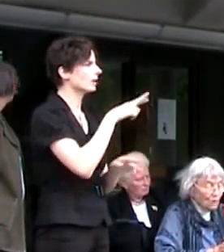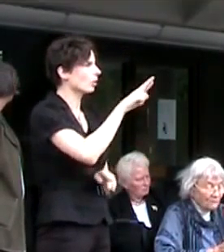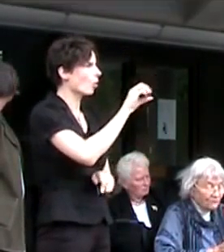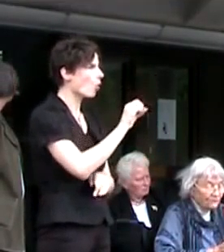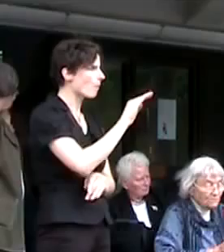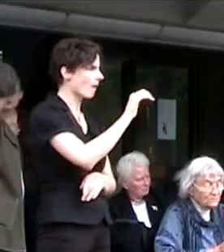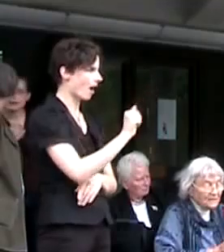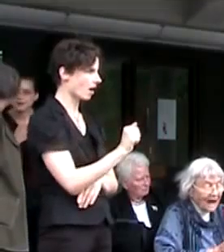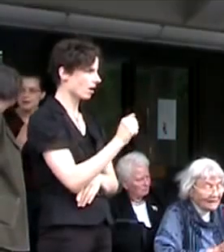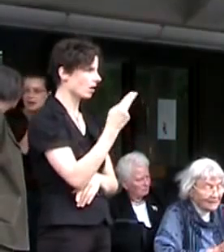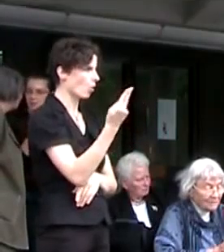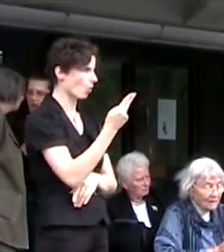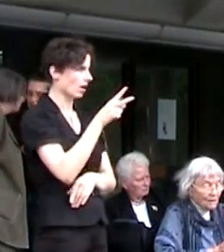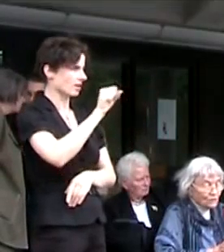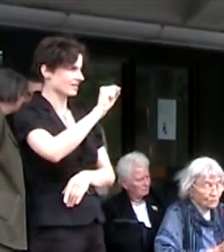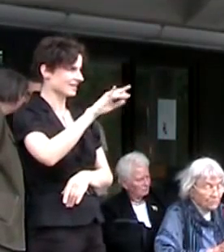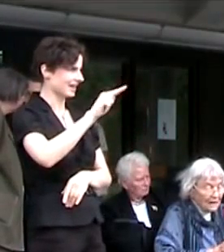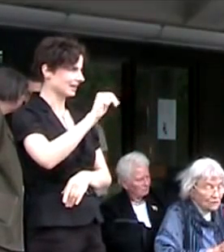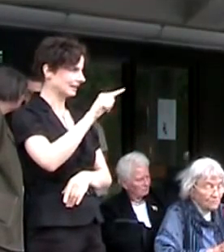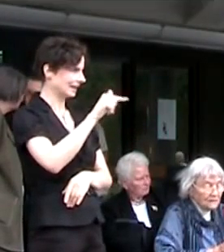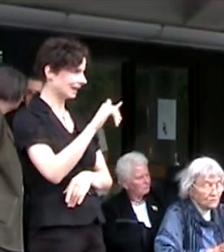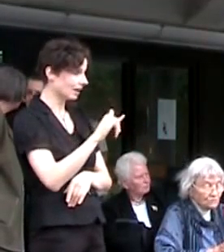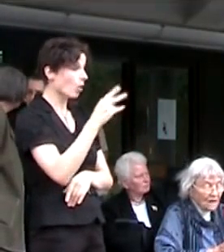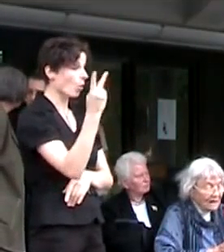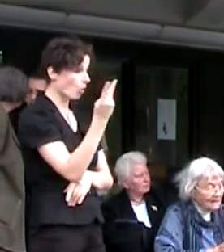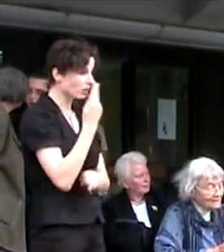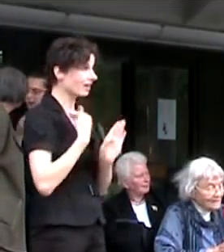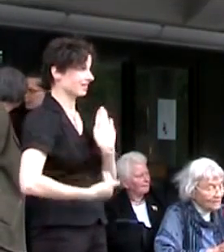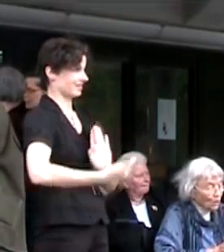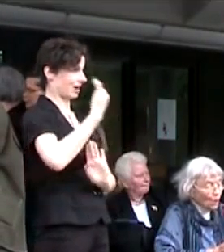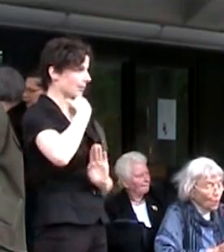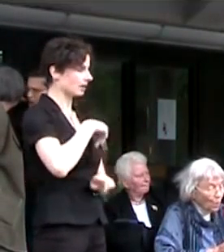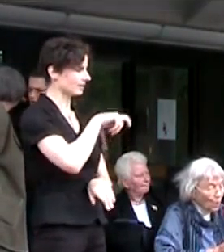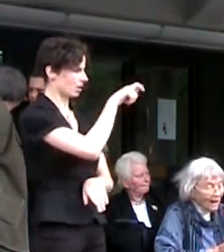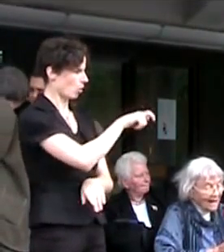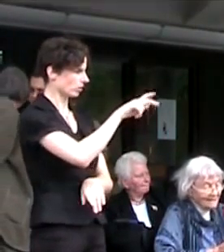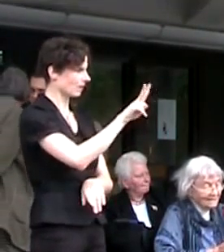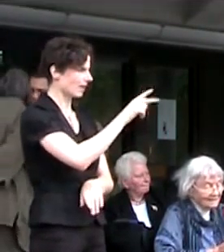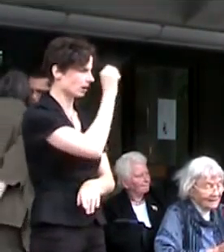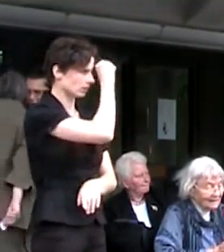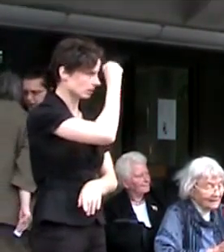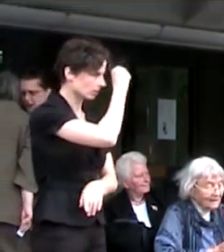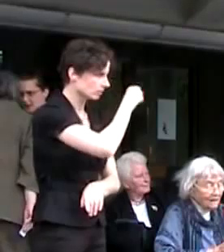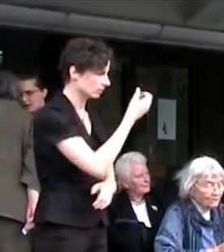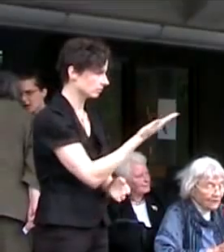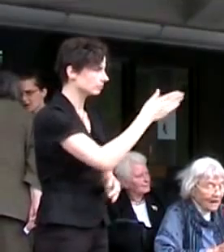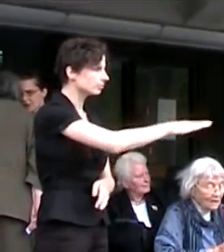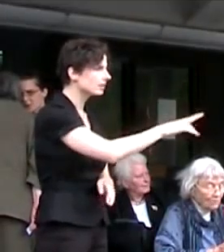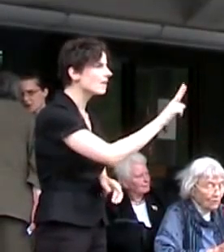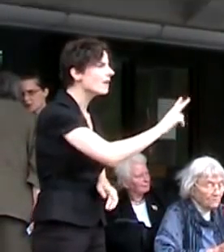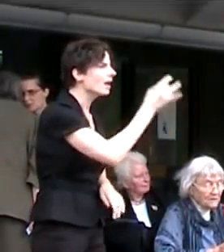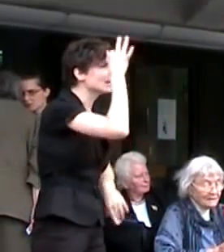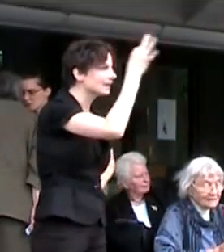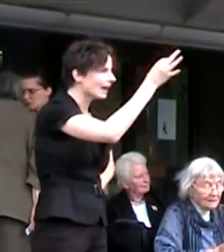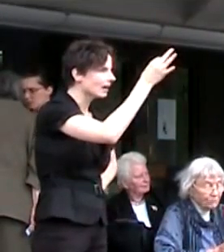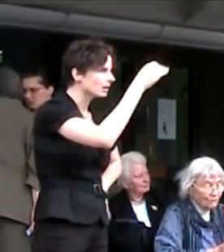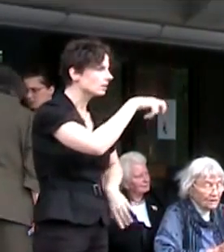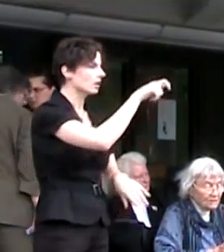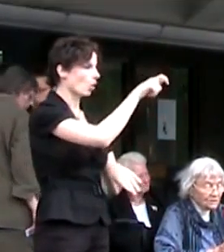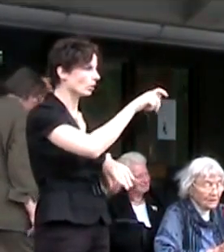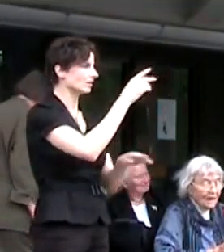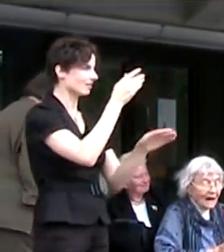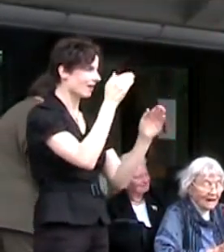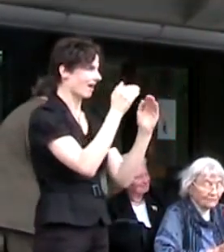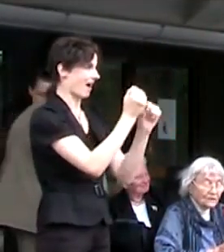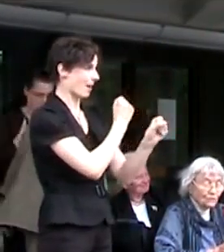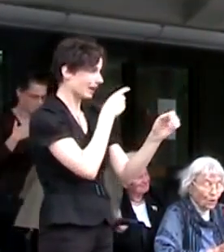in den Köpfen von Psychiatern, zum Beispiel des zu seiner Zeit hoch angesehenen Freiburger